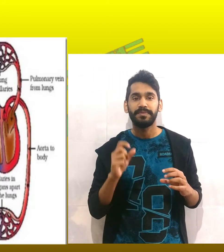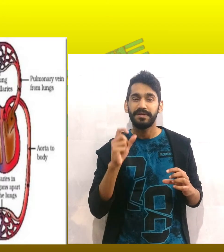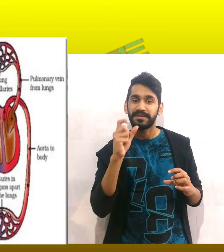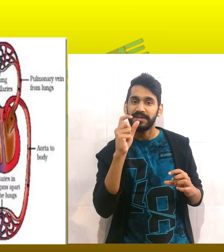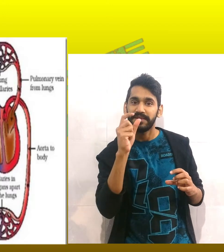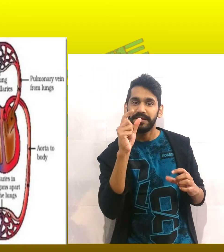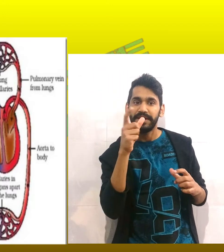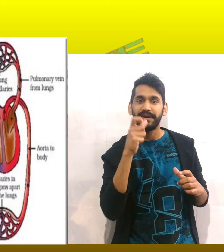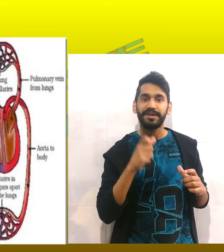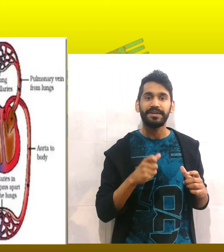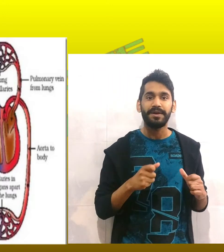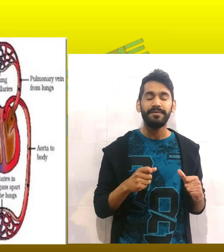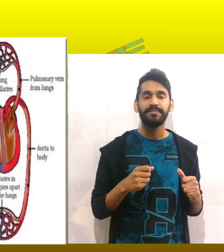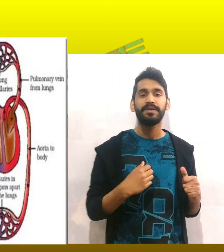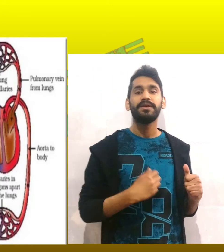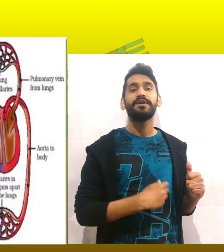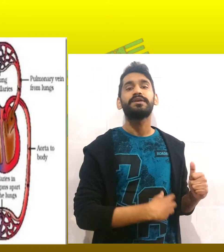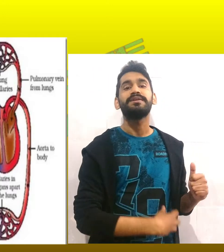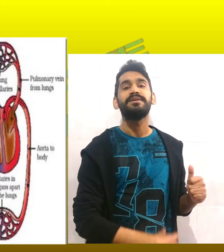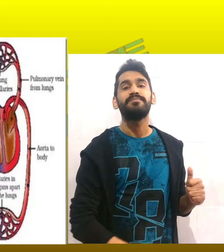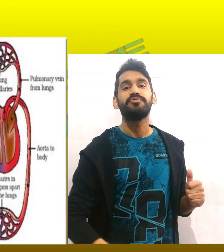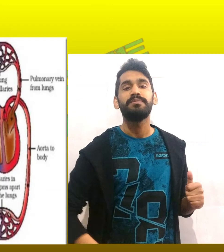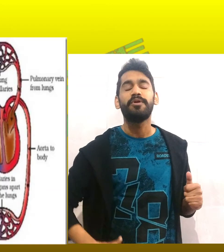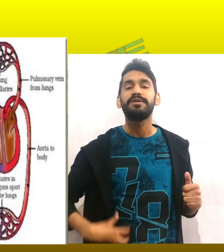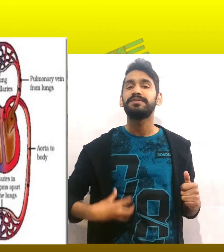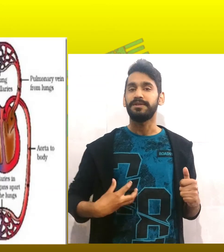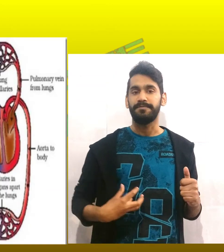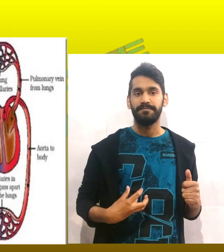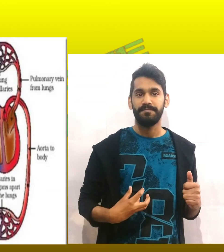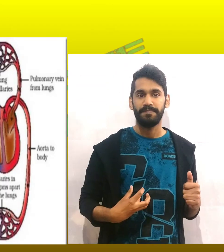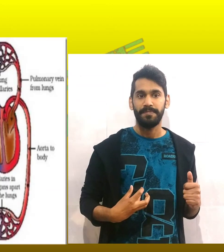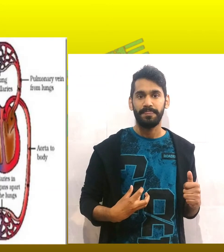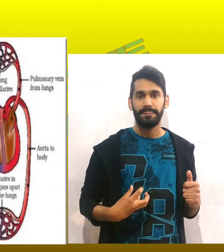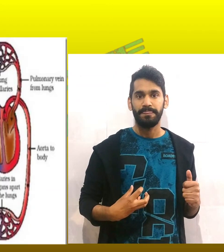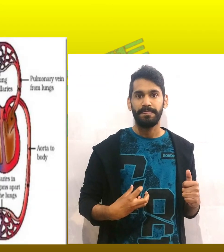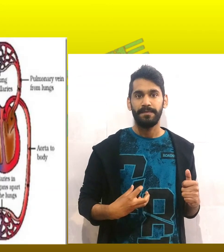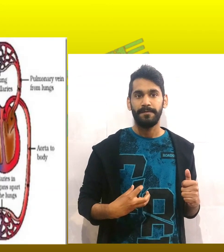समझाया। इसके अंदर एक ट्रिक क्या है कि जब पूरी